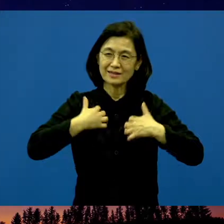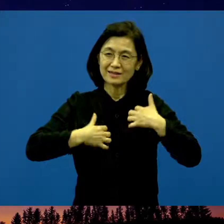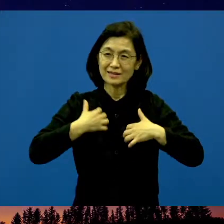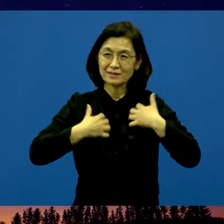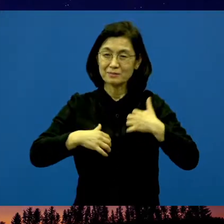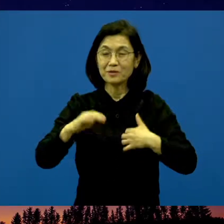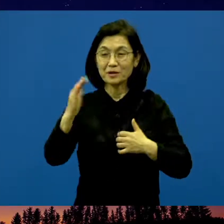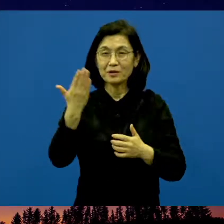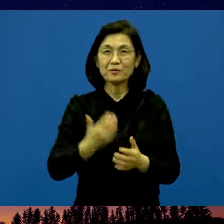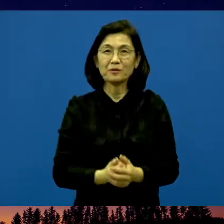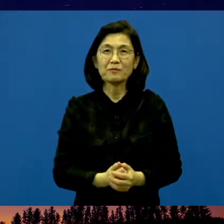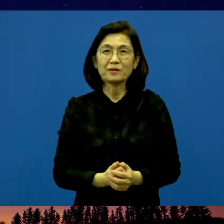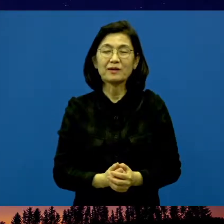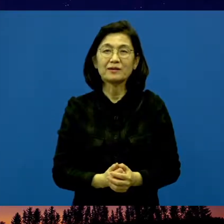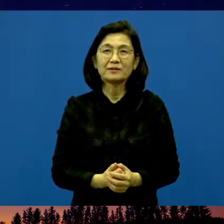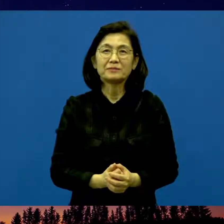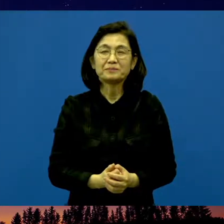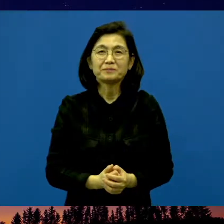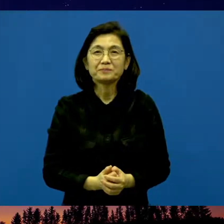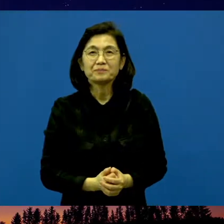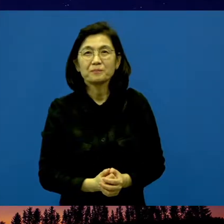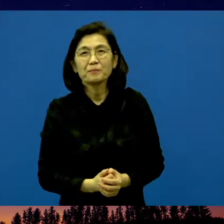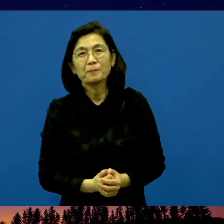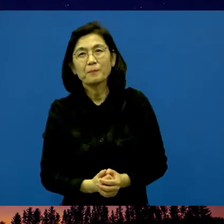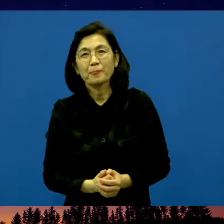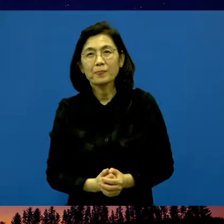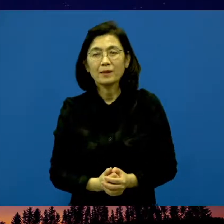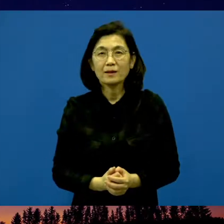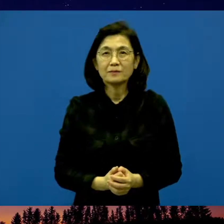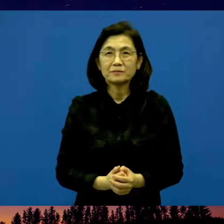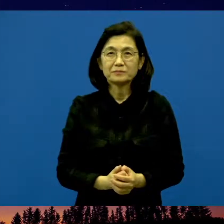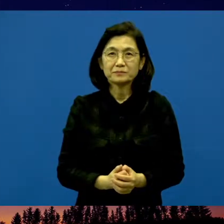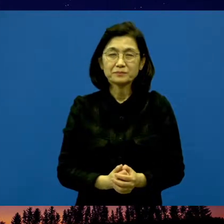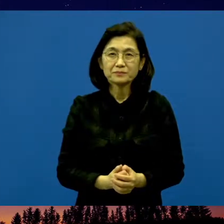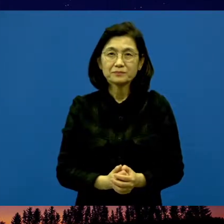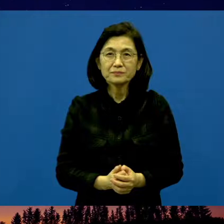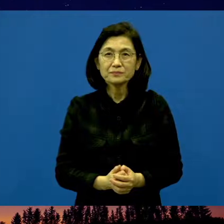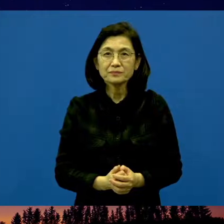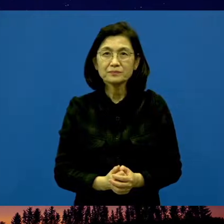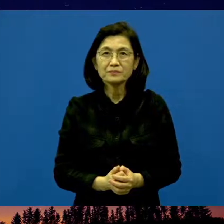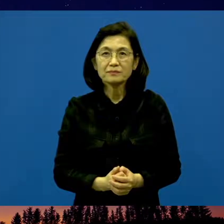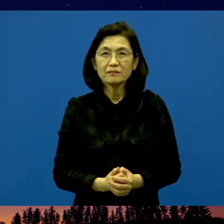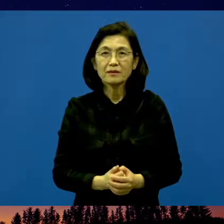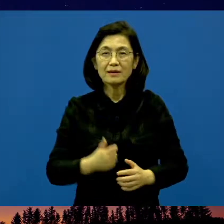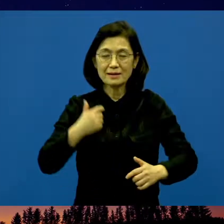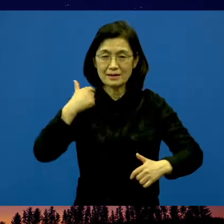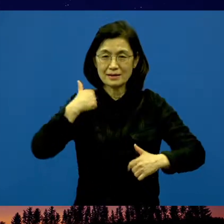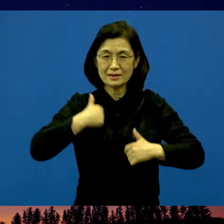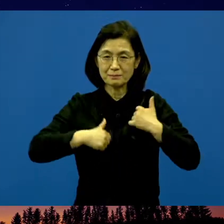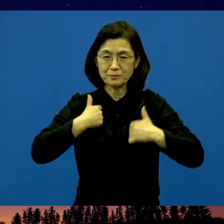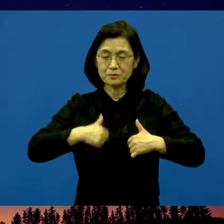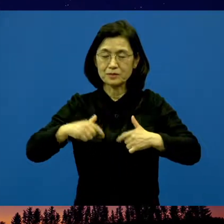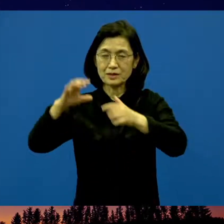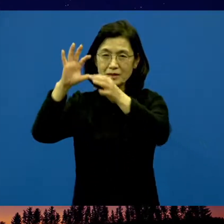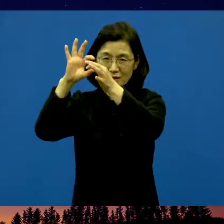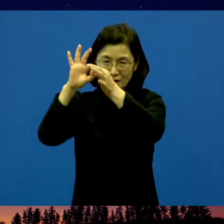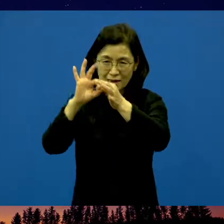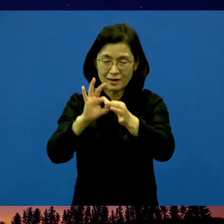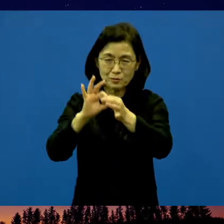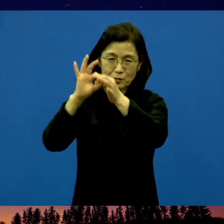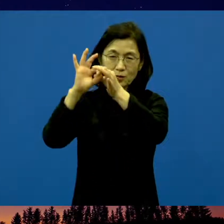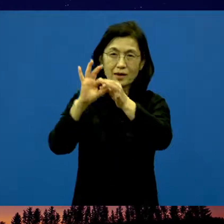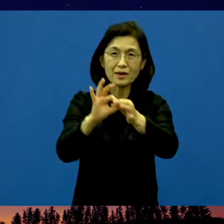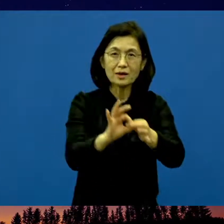삶도 뭐 어느 정도 기쁨이 있을 수는 있겠지만 그건 진정한 기쁨이 아니에요. 그리고 그 기쁨이 지속될 수가 없어요. 그리고 그것은